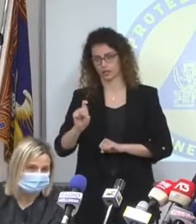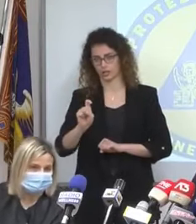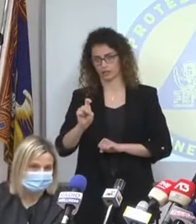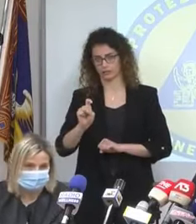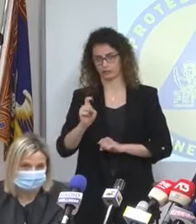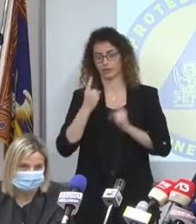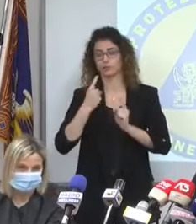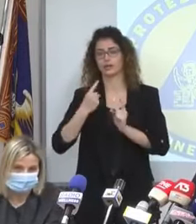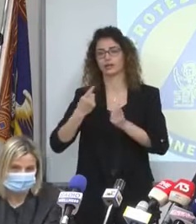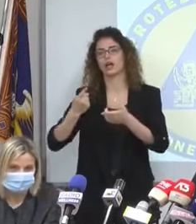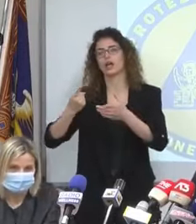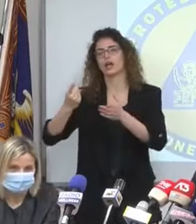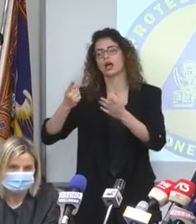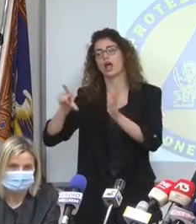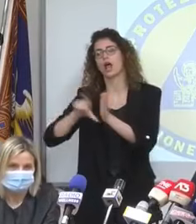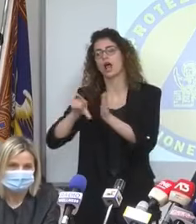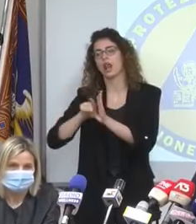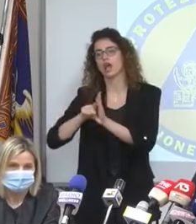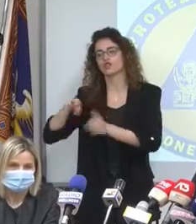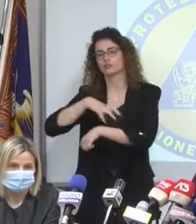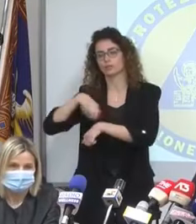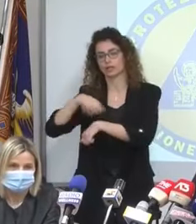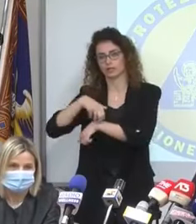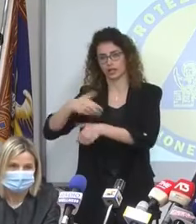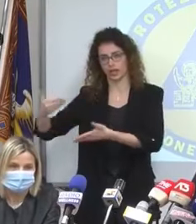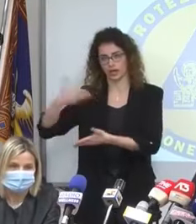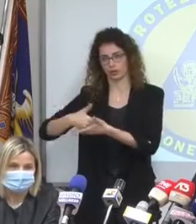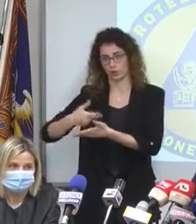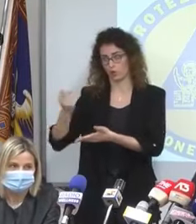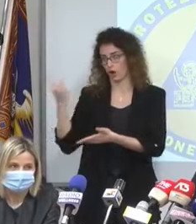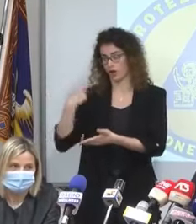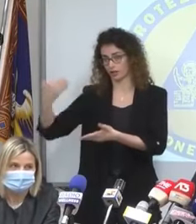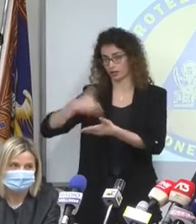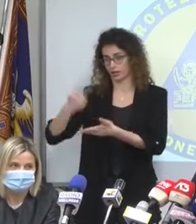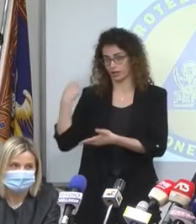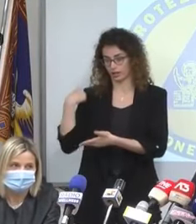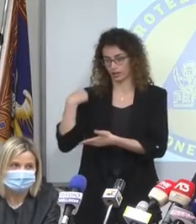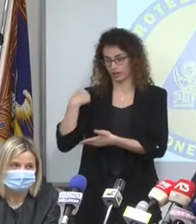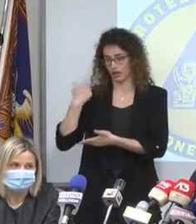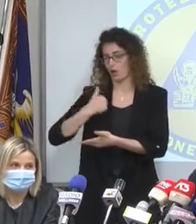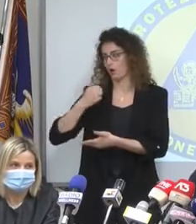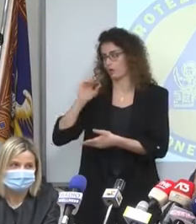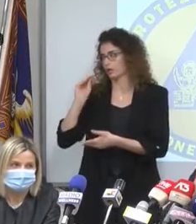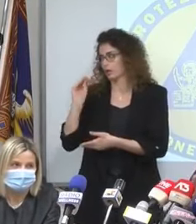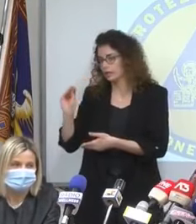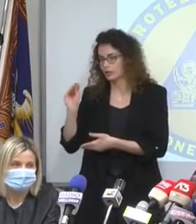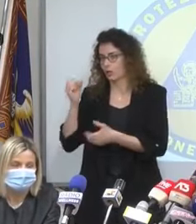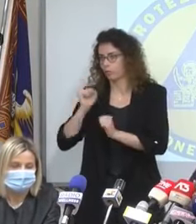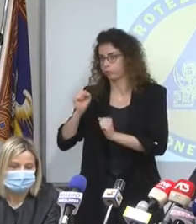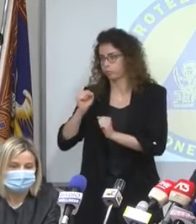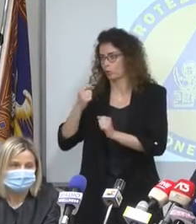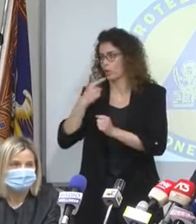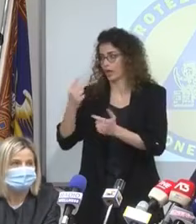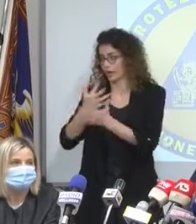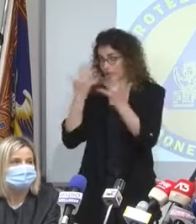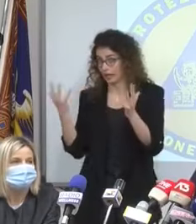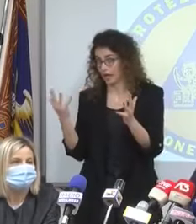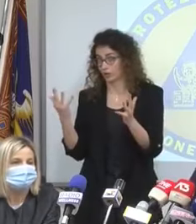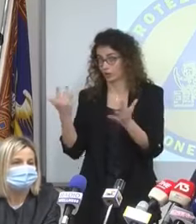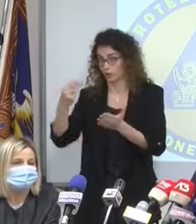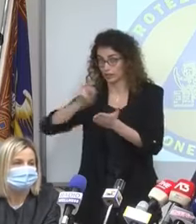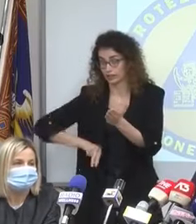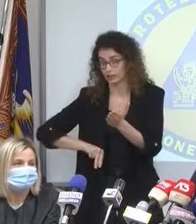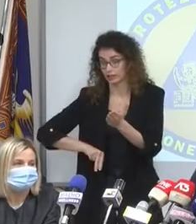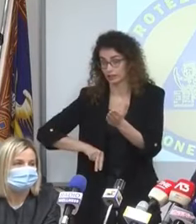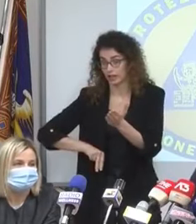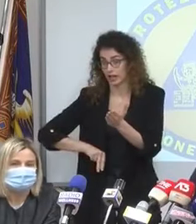di una circolare ministeriale arrivata ieri su nostra richiesta, perché l'ho chiesto io questo chiarimento, perché ho detto se non me lo scrivete, io ho dichiarato